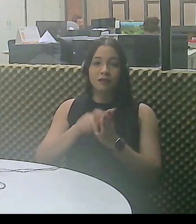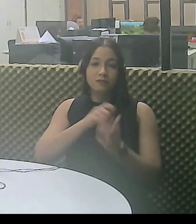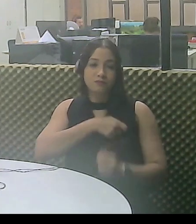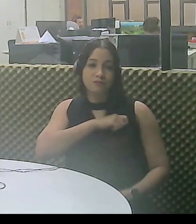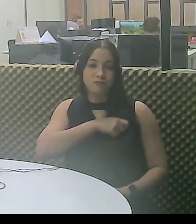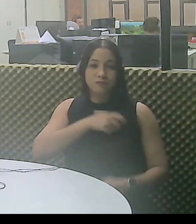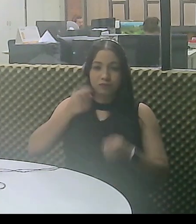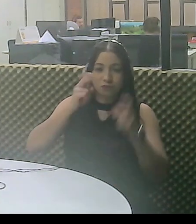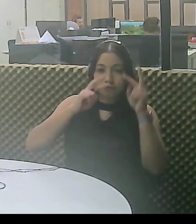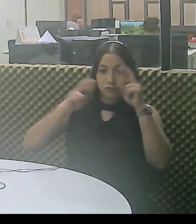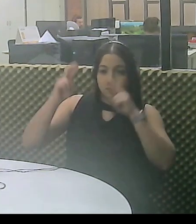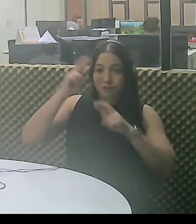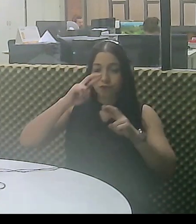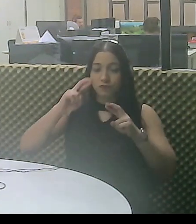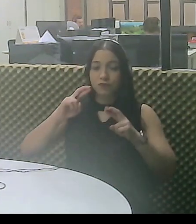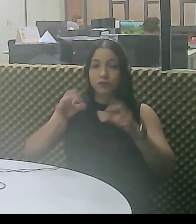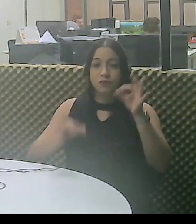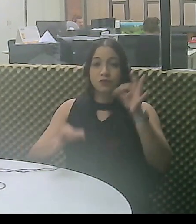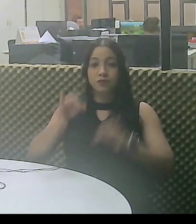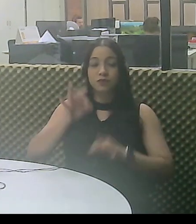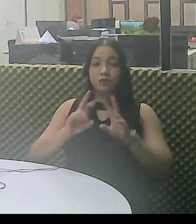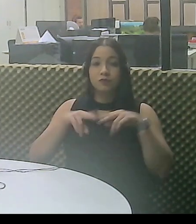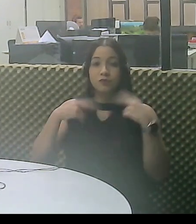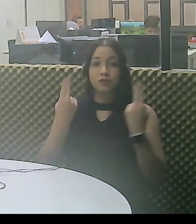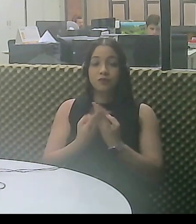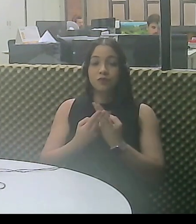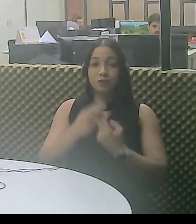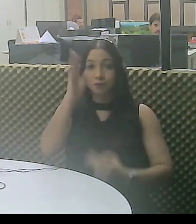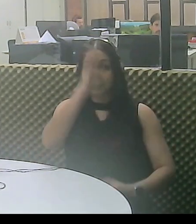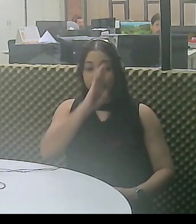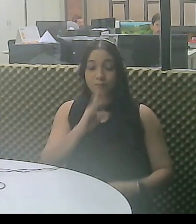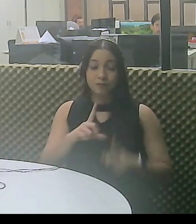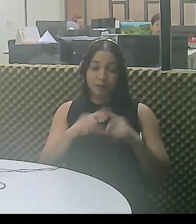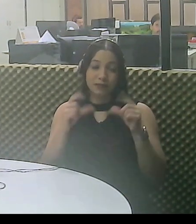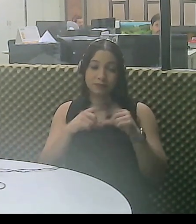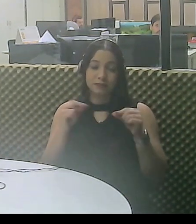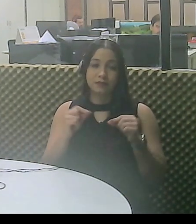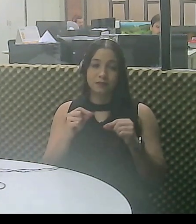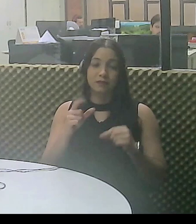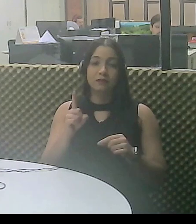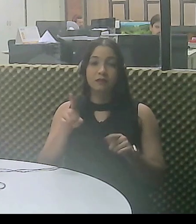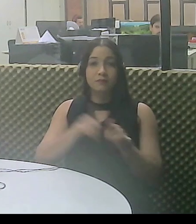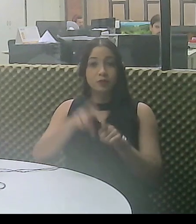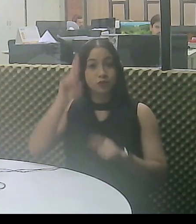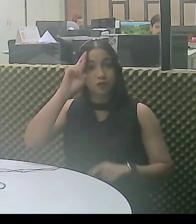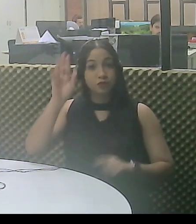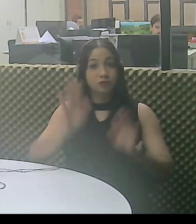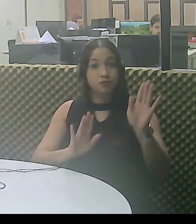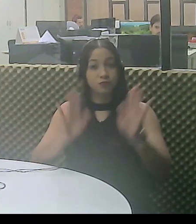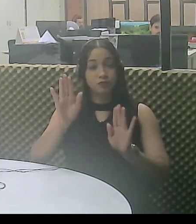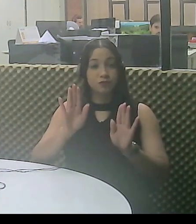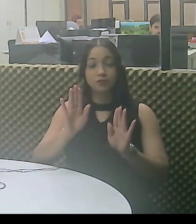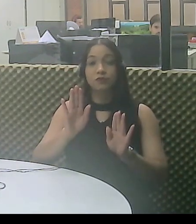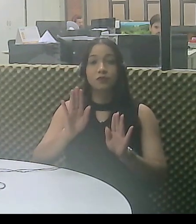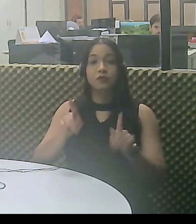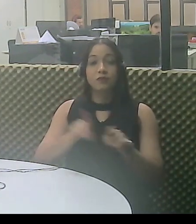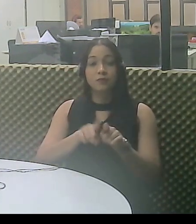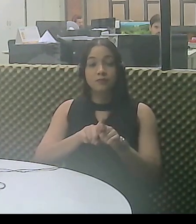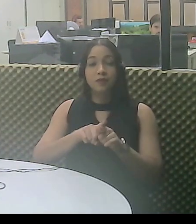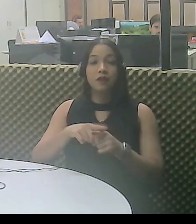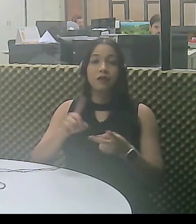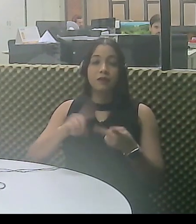de controle externo do de contas da União em Brasília onde também atuam como diretor de licitações pregoeiro